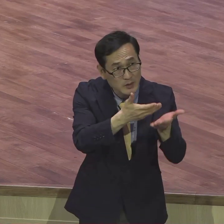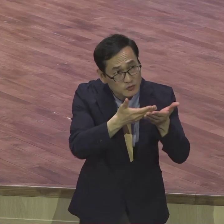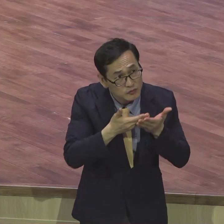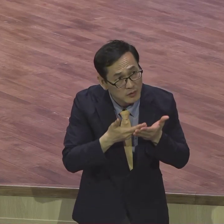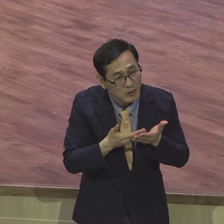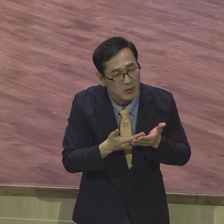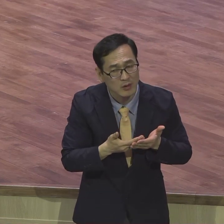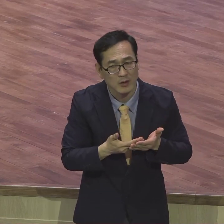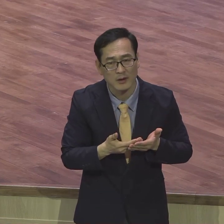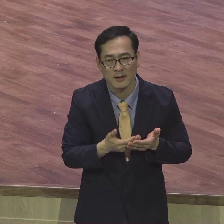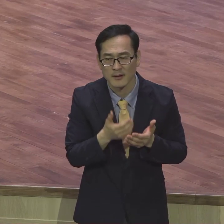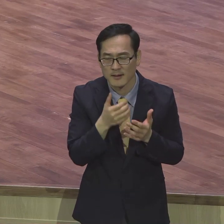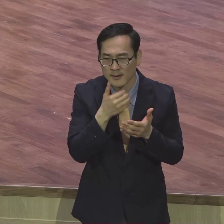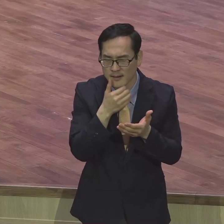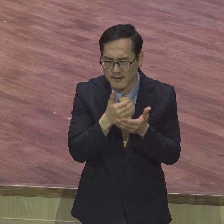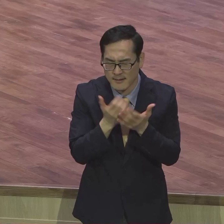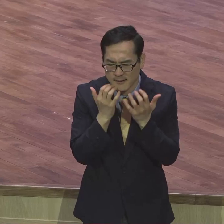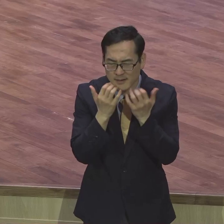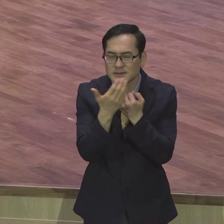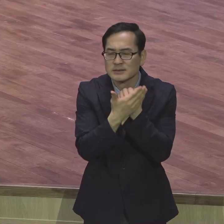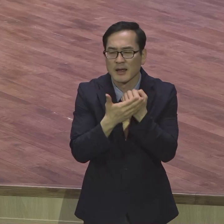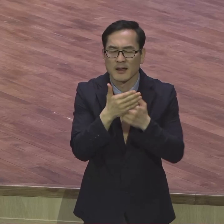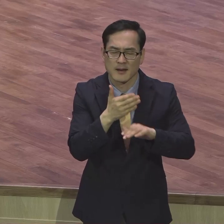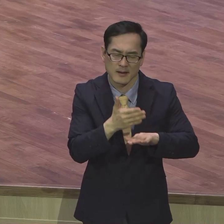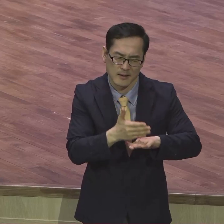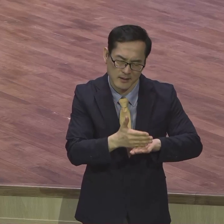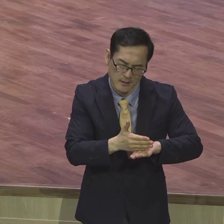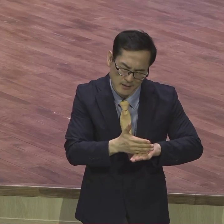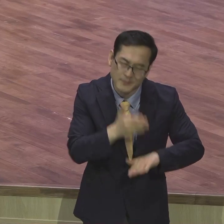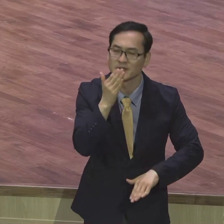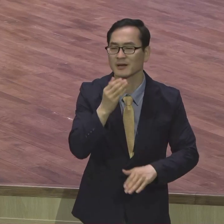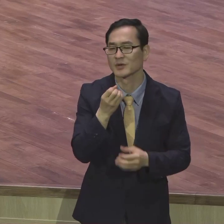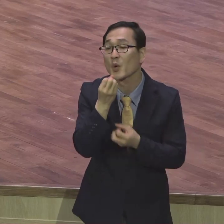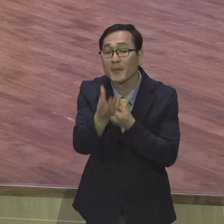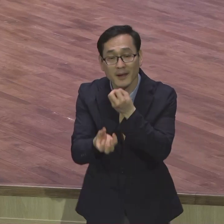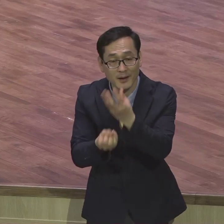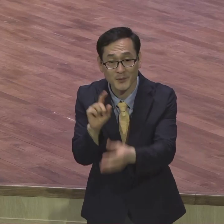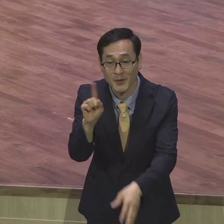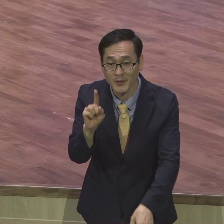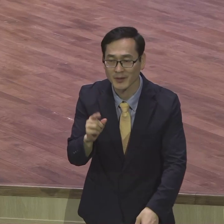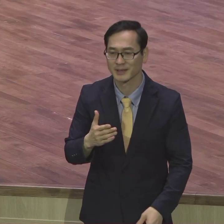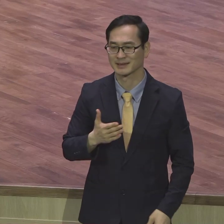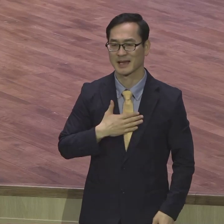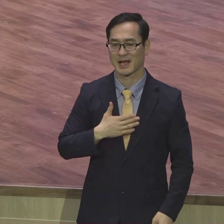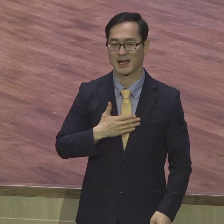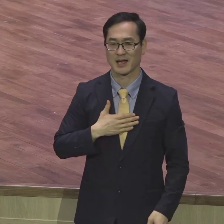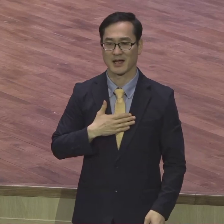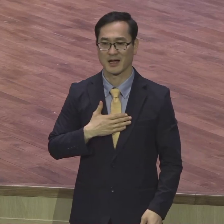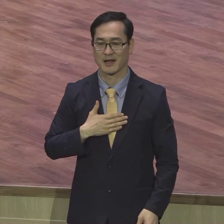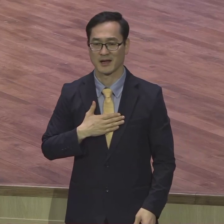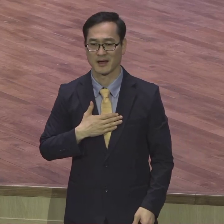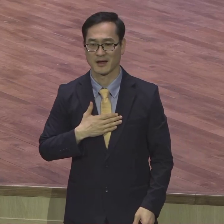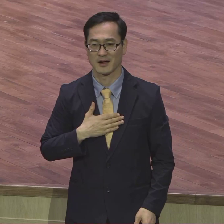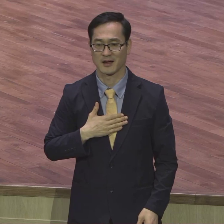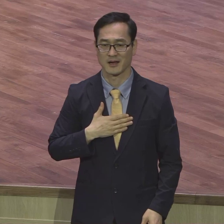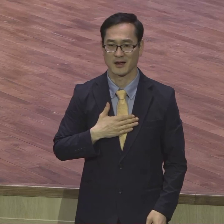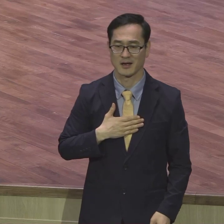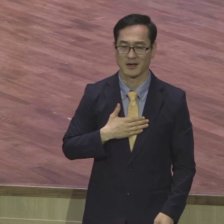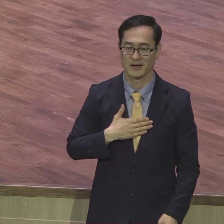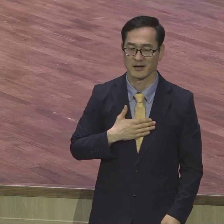하나님의 너무 감사해서 이렇게 고백했어요. 나는 불의 눈입니다. 나는